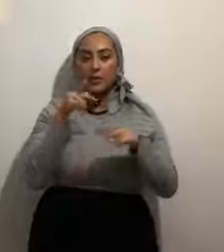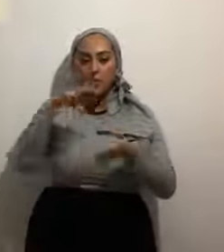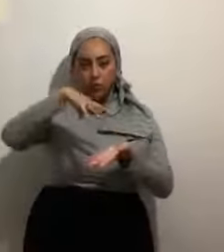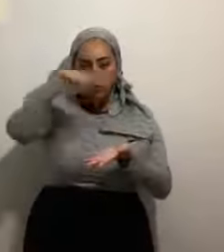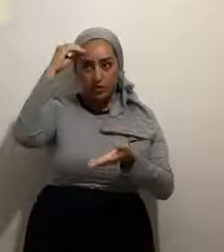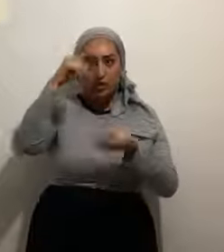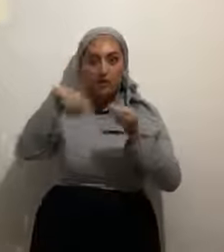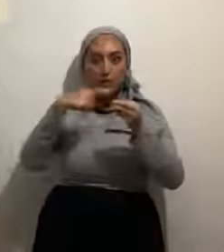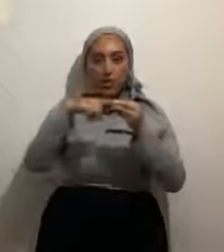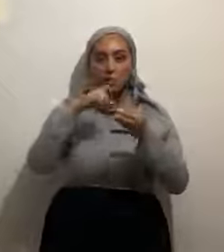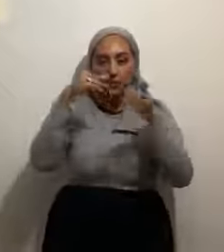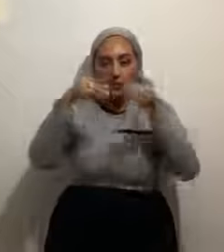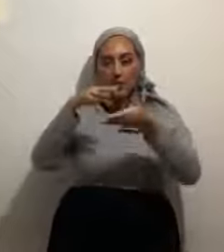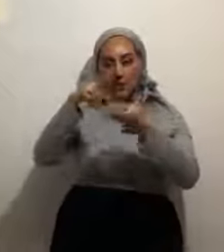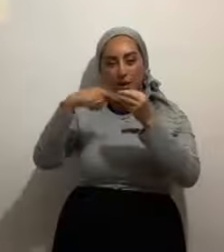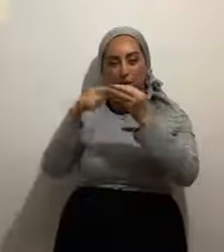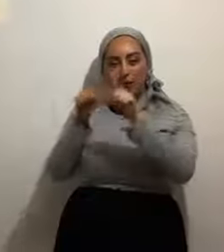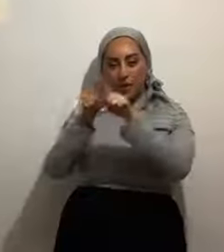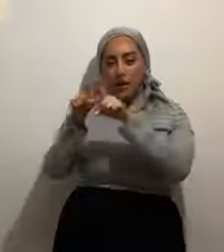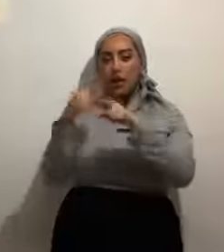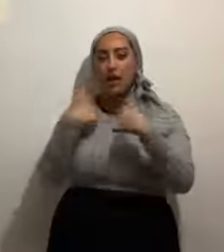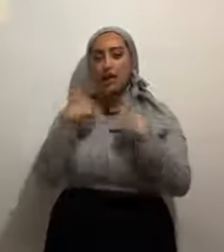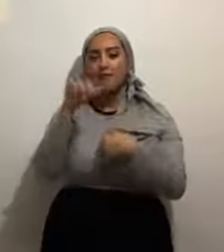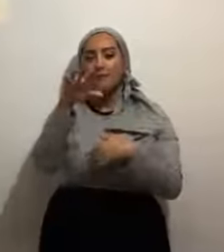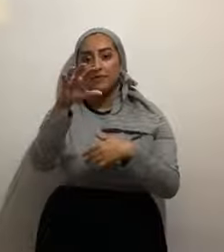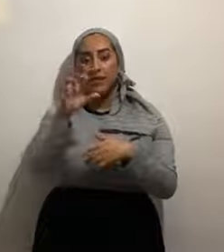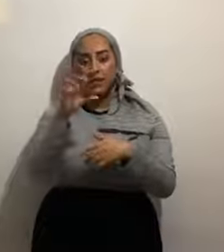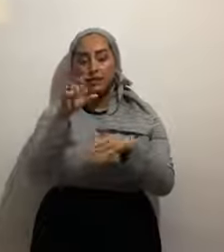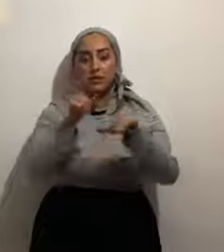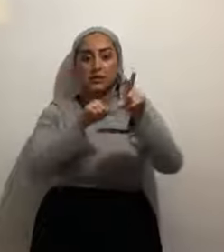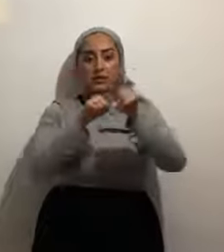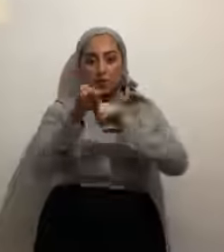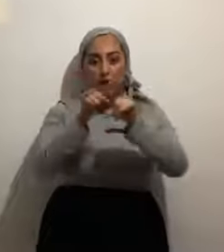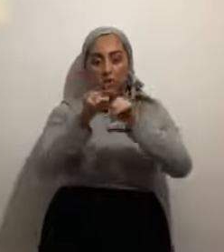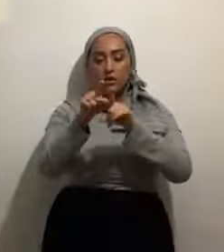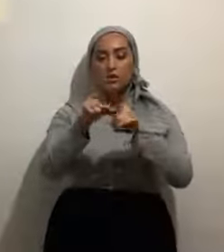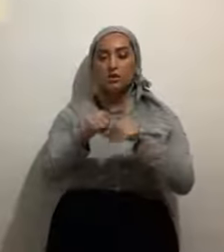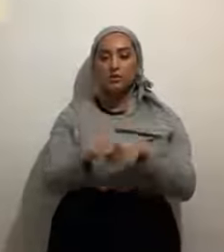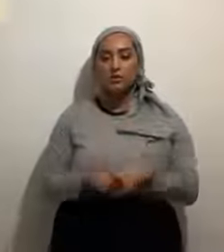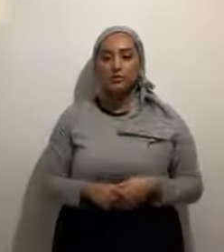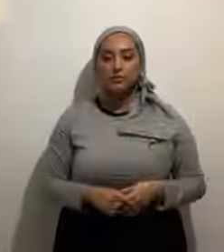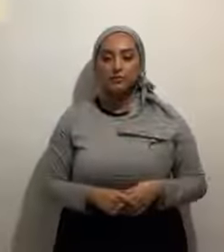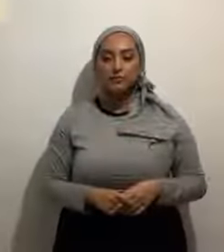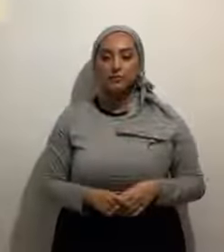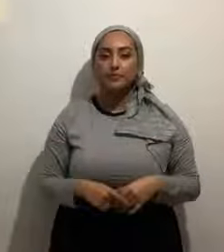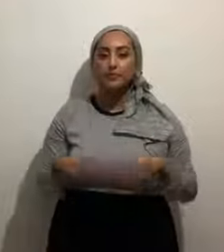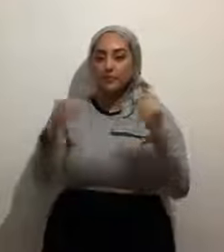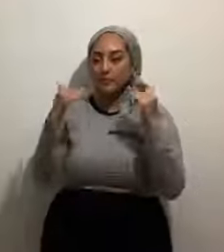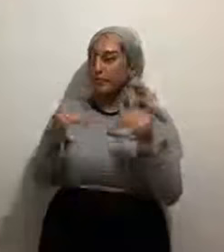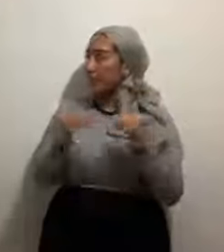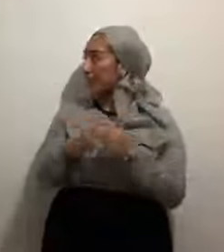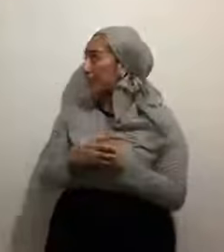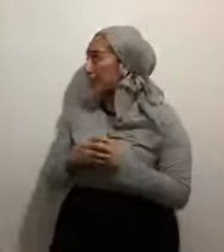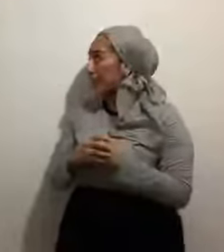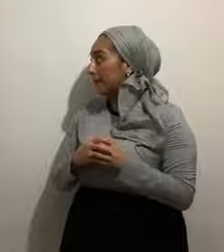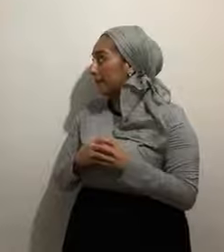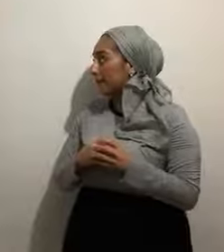soy astrónomo, que hay 500 estrellas en las Pléyades. La siguiente, y entre